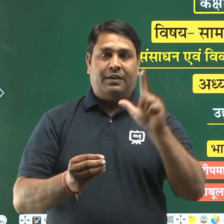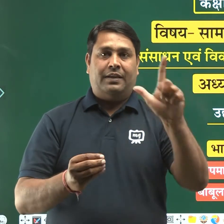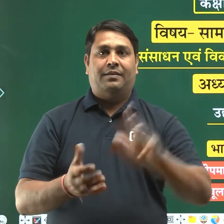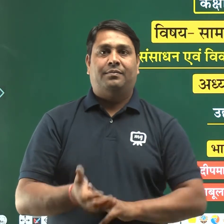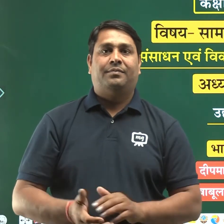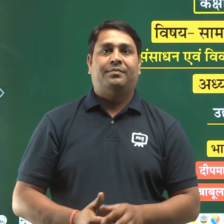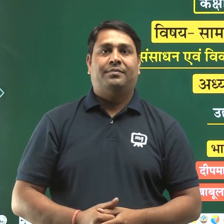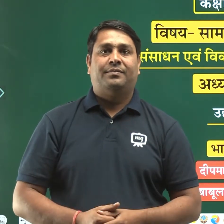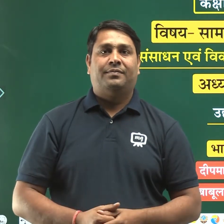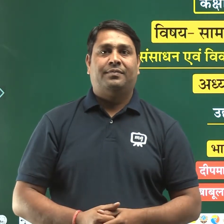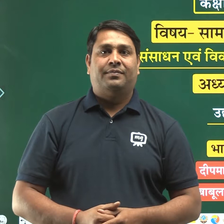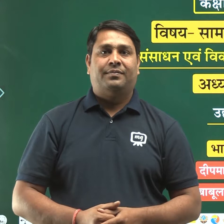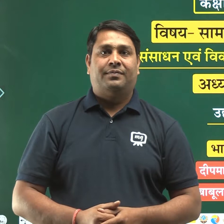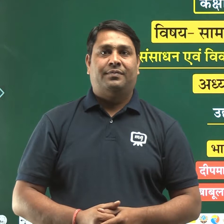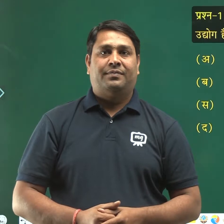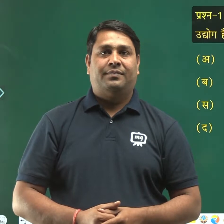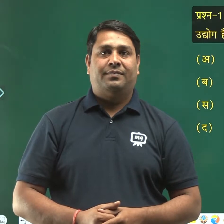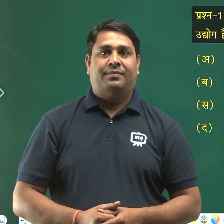मीणा।